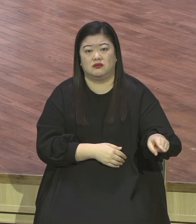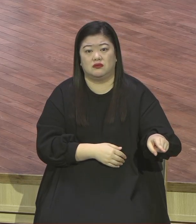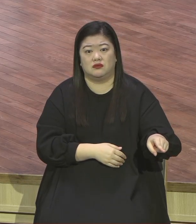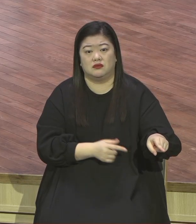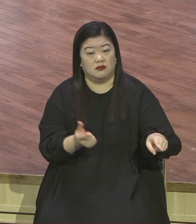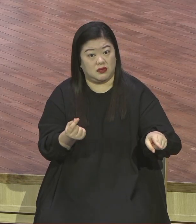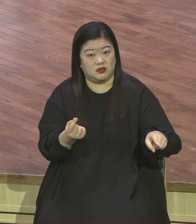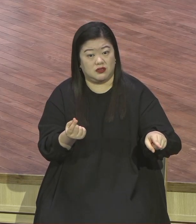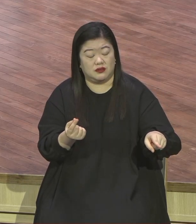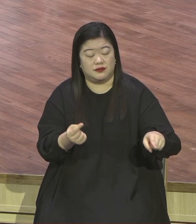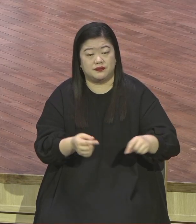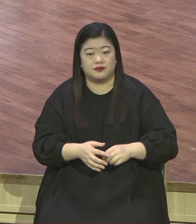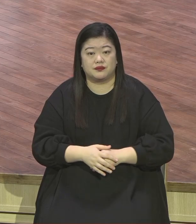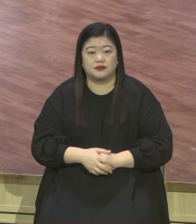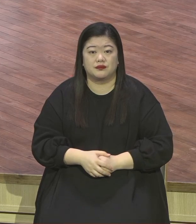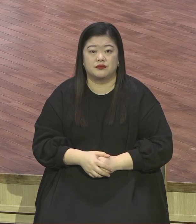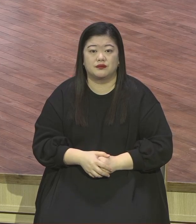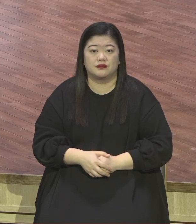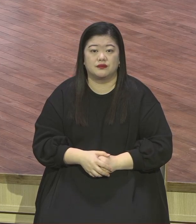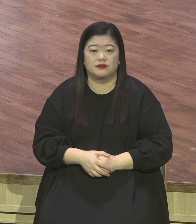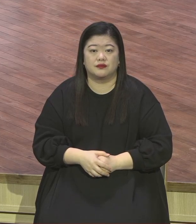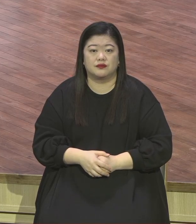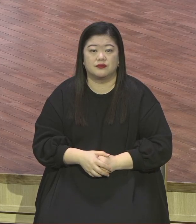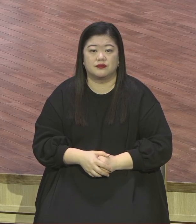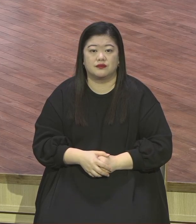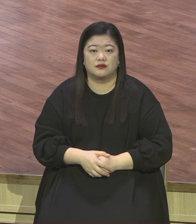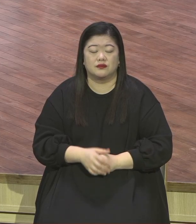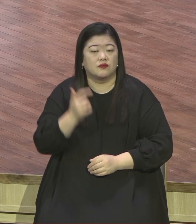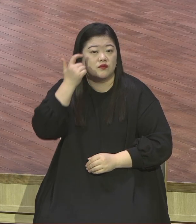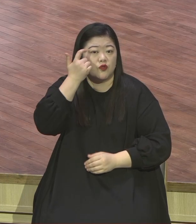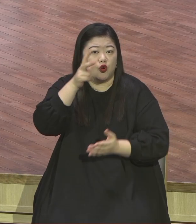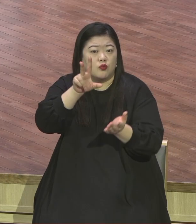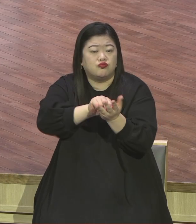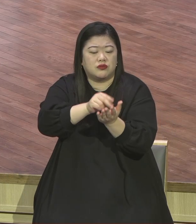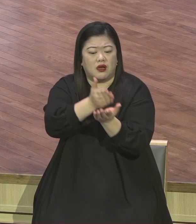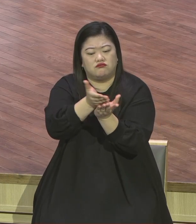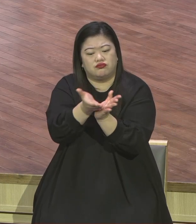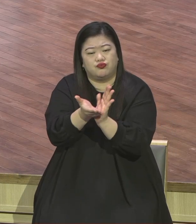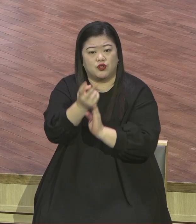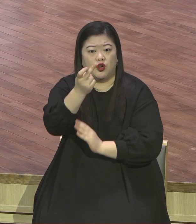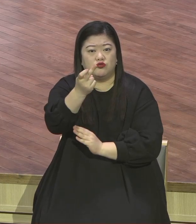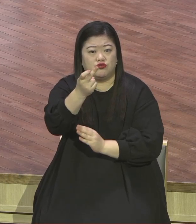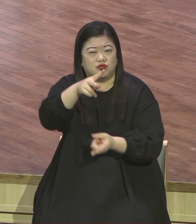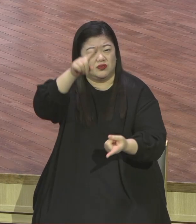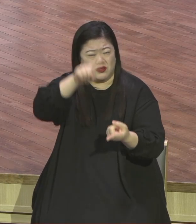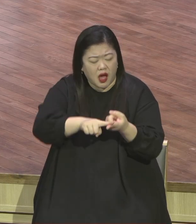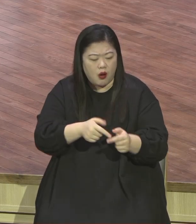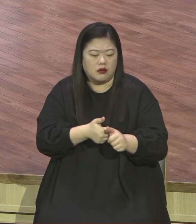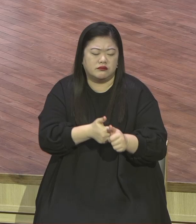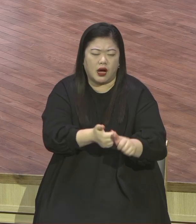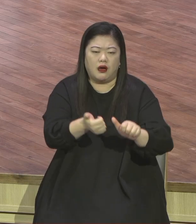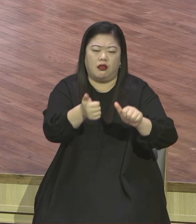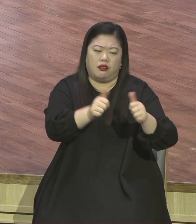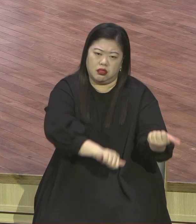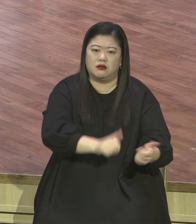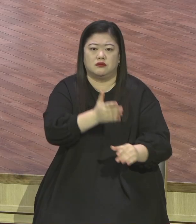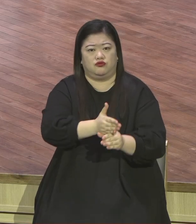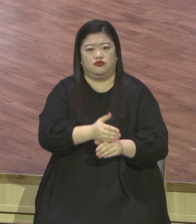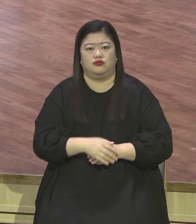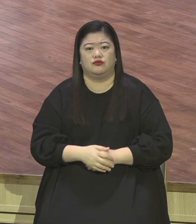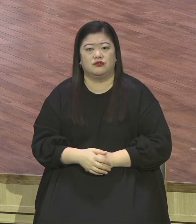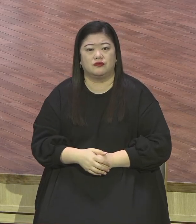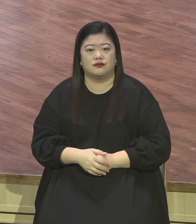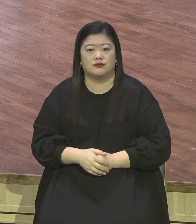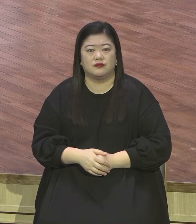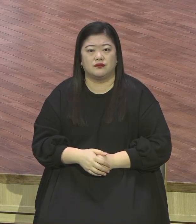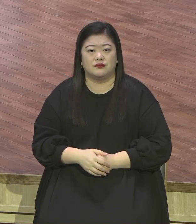착착착순수도 안 틀려 열두 가지 속에 그대로 망해갑니다 그래서 복음의 능력으로